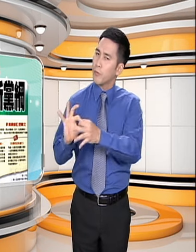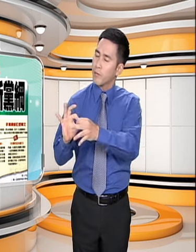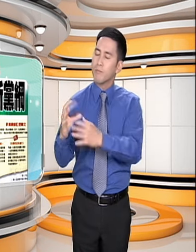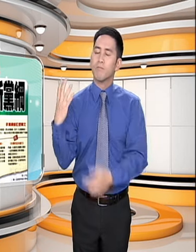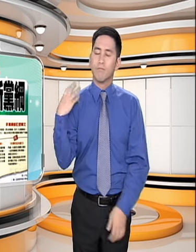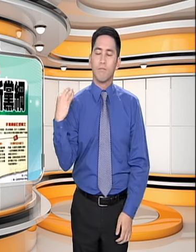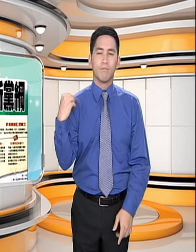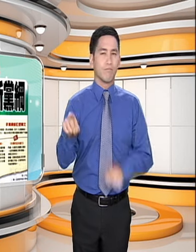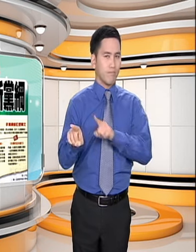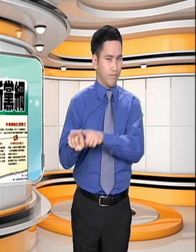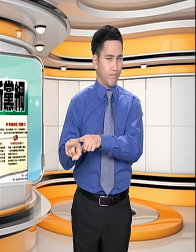新的党纲。